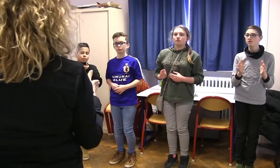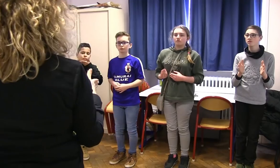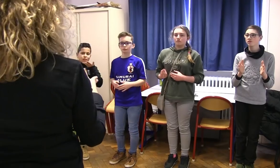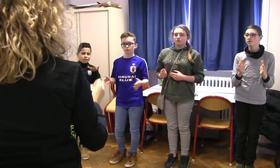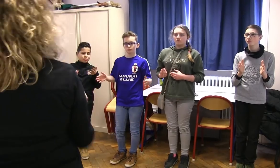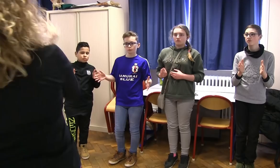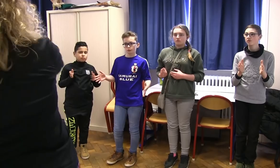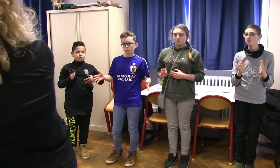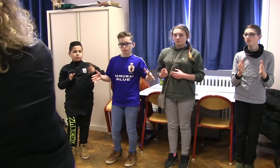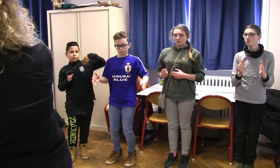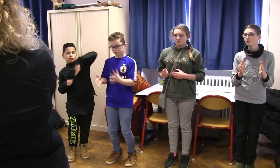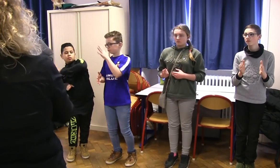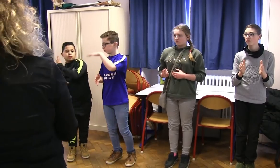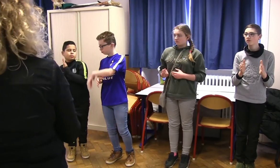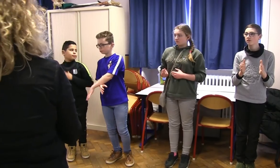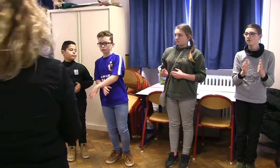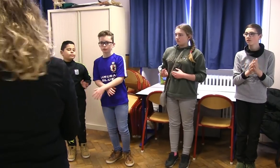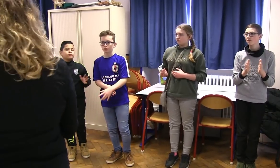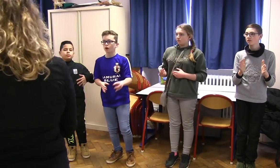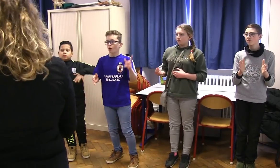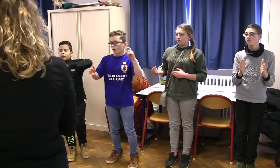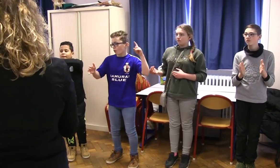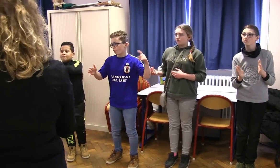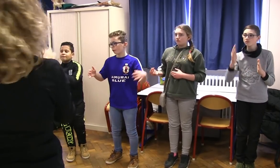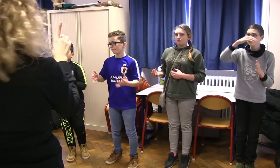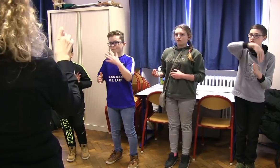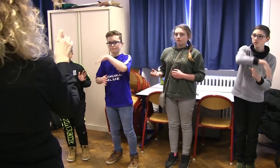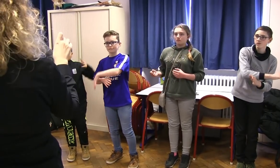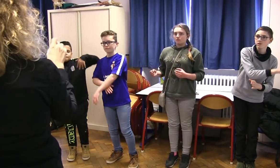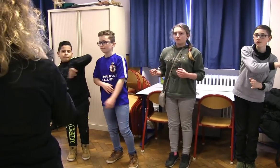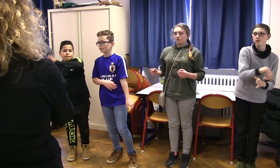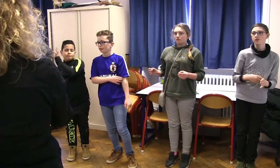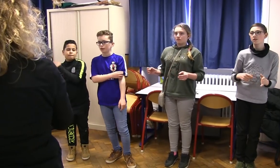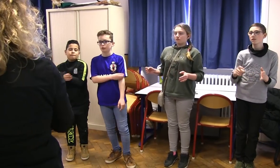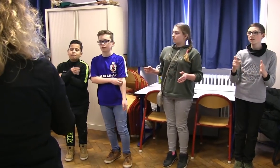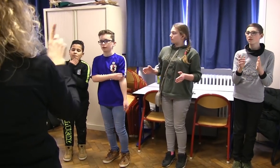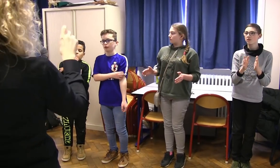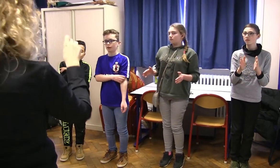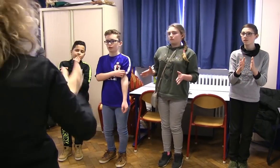au choral, et par la même aussi de continuer à développer leur langue des signes.